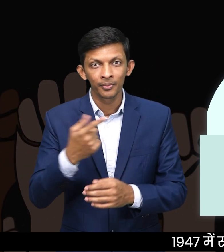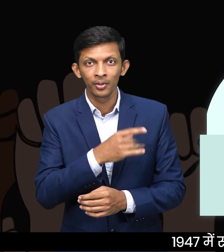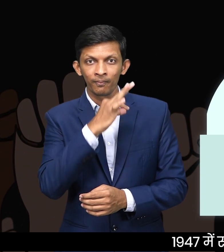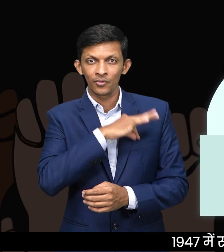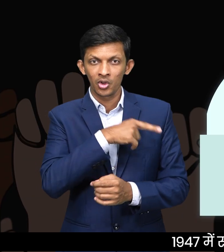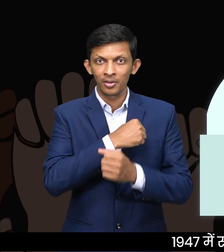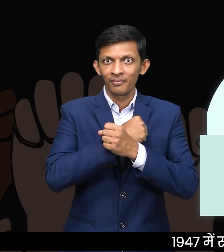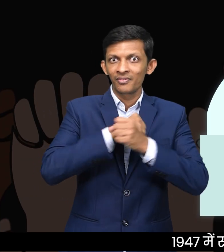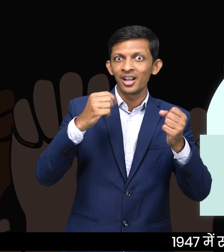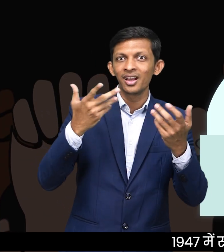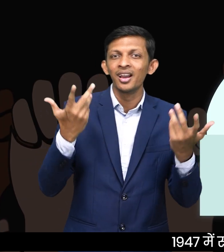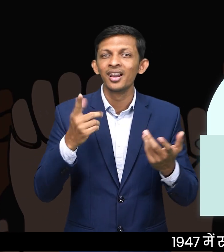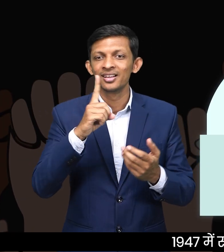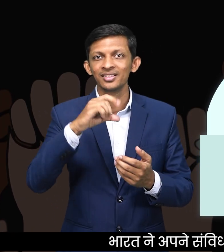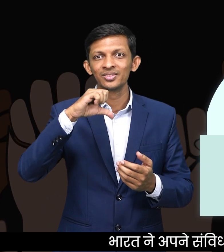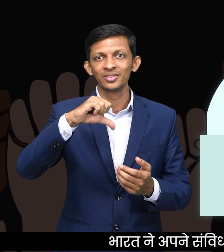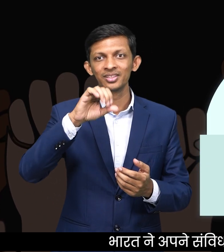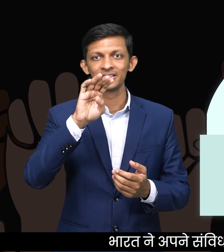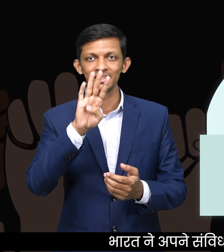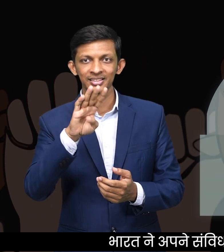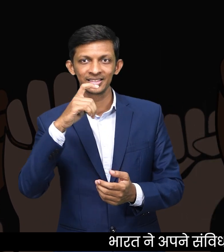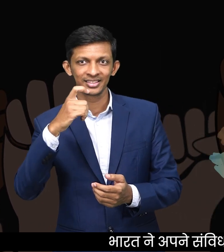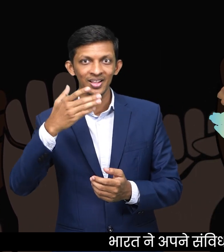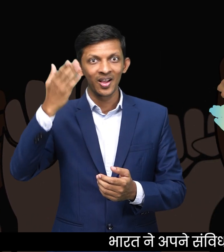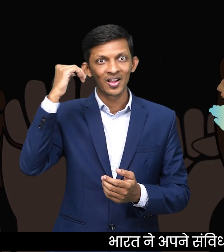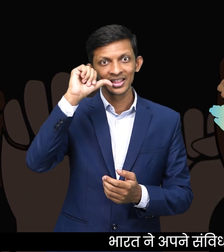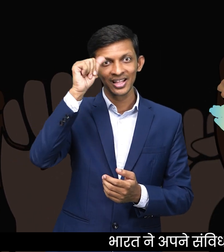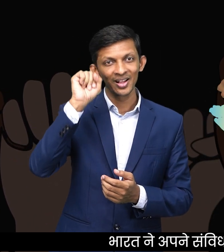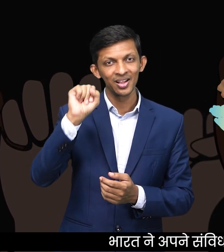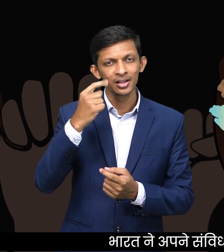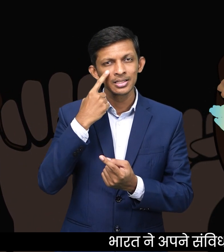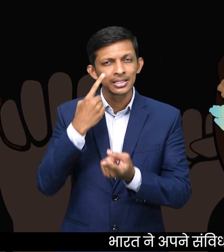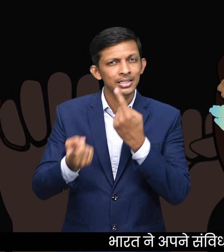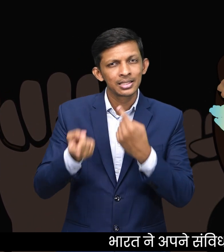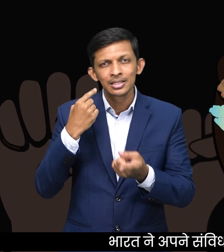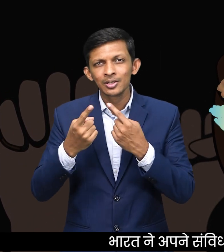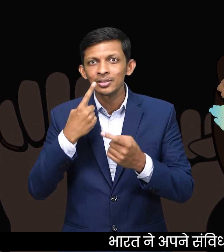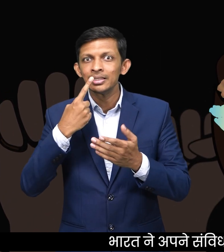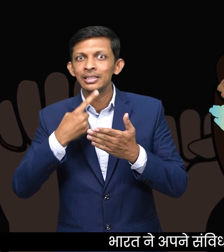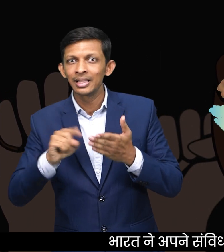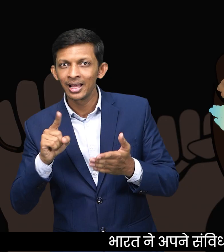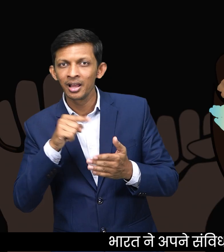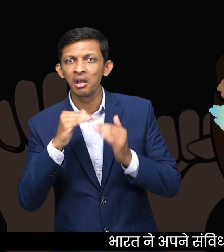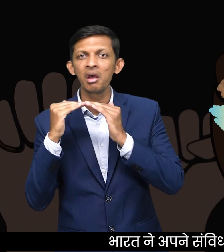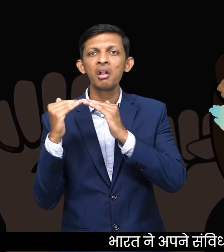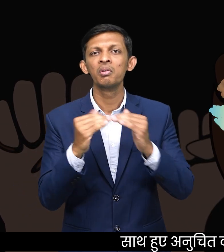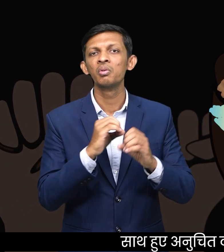स्वतंत्रता प्राप्त करने के बाद भारत ने अपने संविधान के माध्यम से दलितों जैसे समूहों के साथ